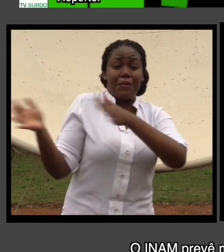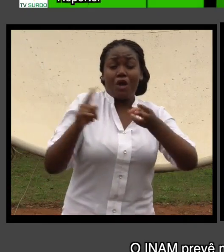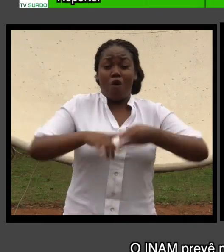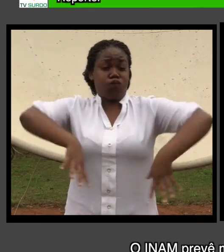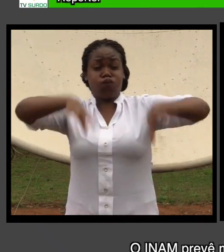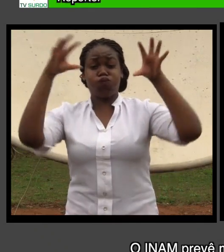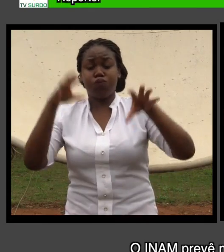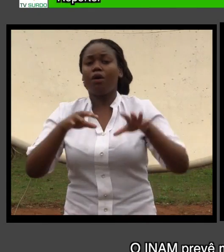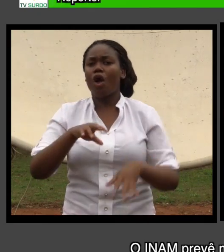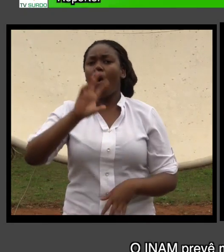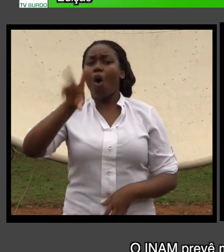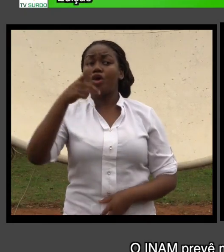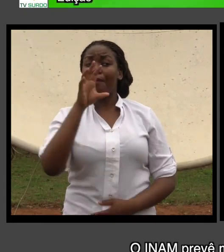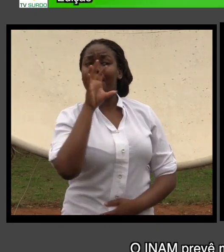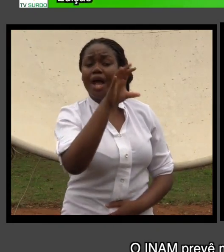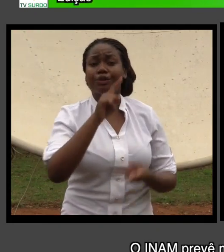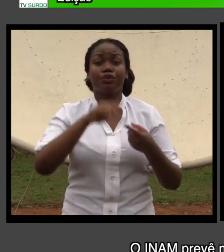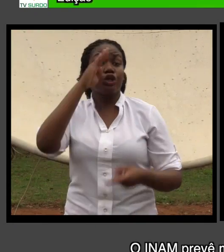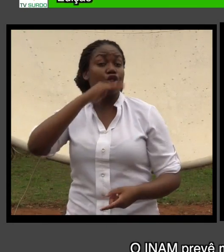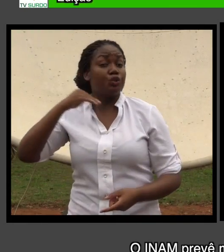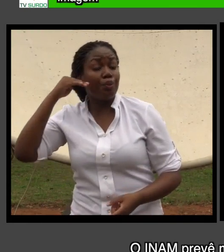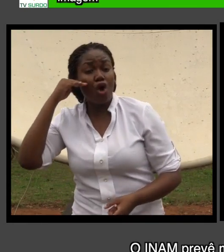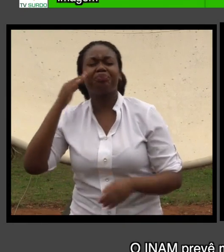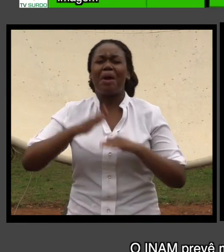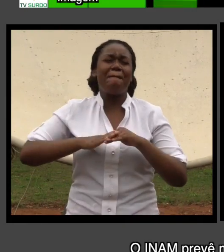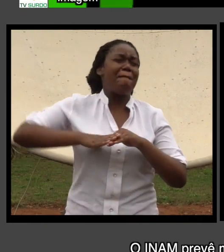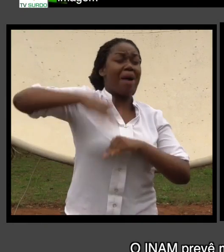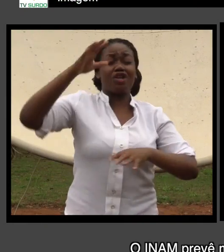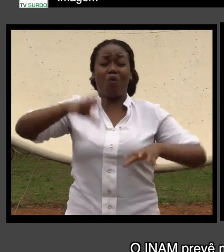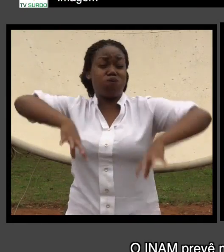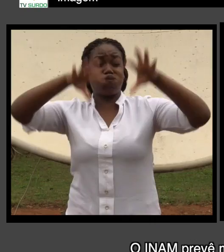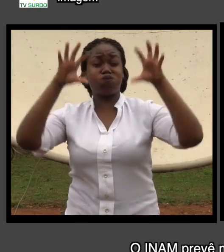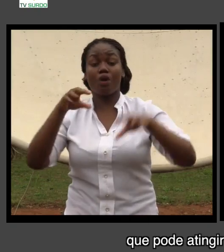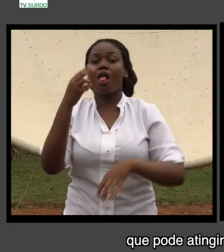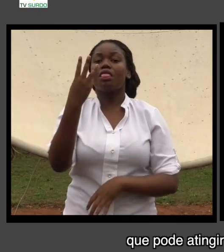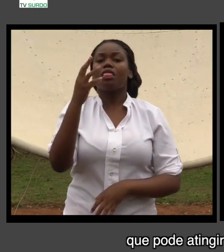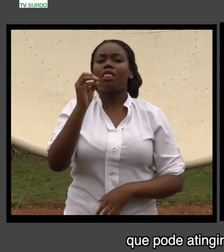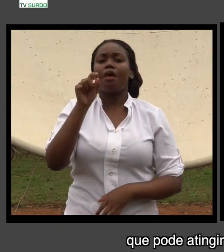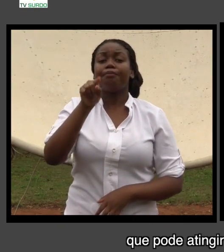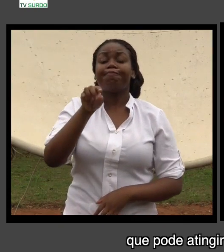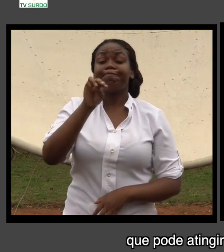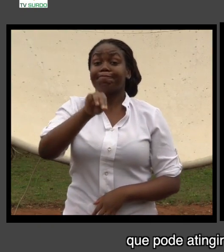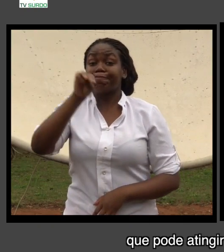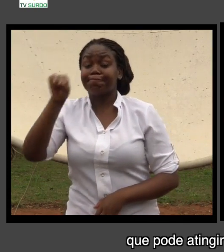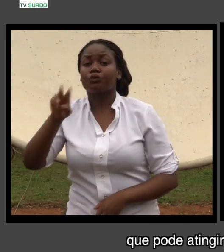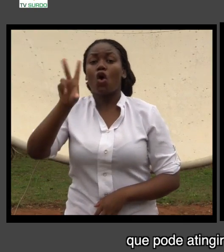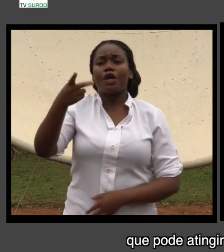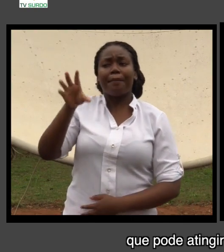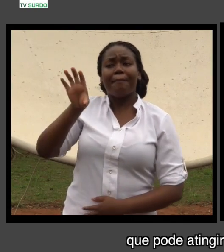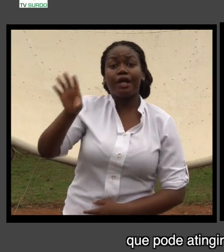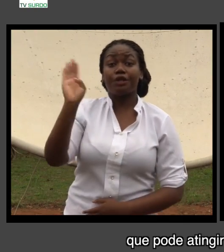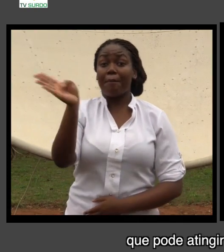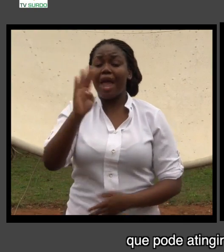O INAMI prevê mau tempo em todo o país. Em Chimoio, prevê-se chuva forte que pode atingir 30 milímetros